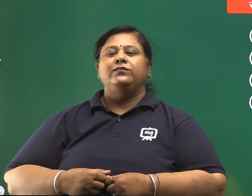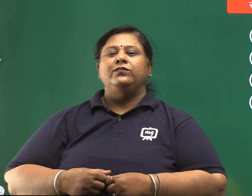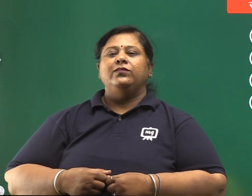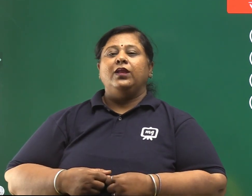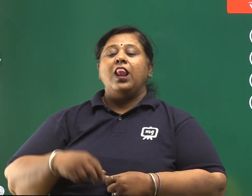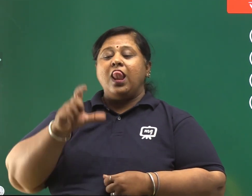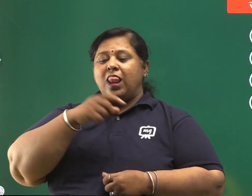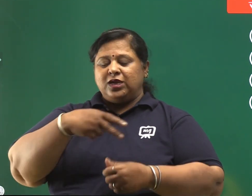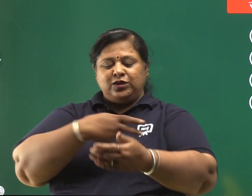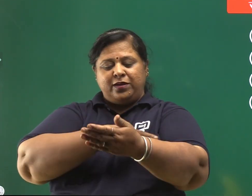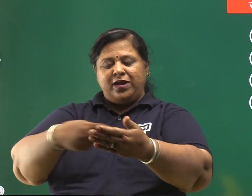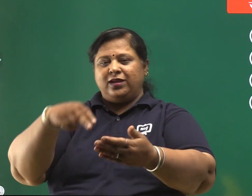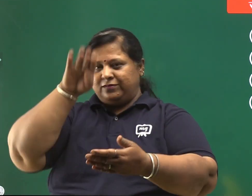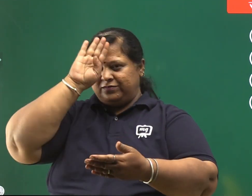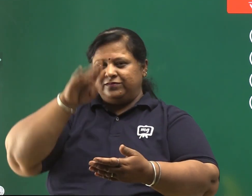लक्ष्मीबाई